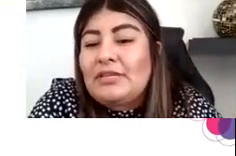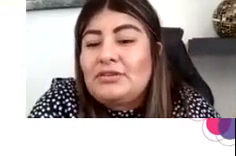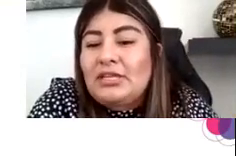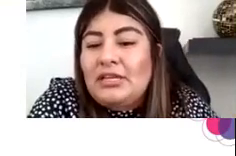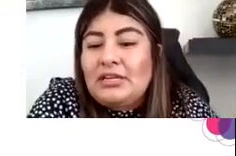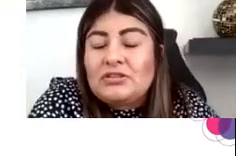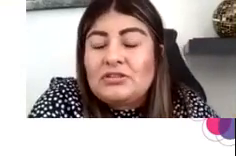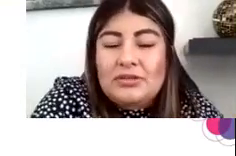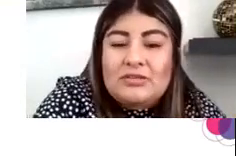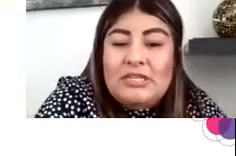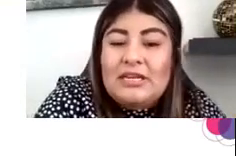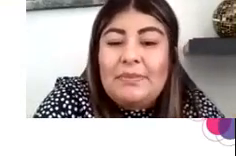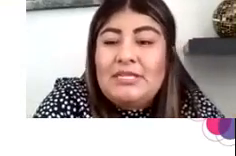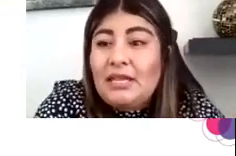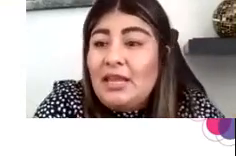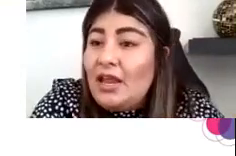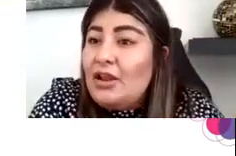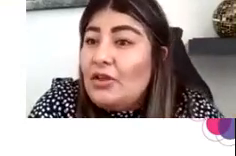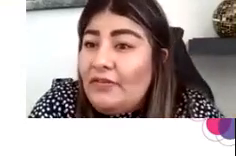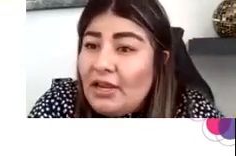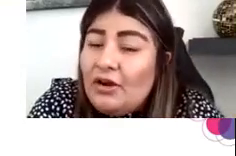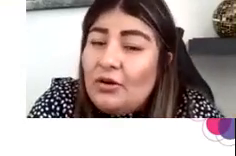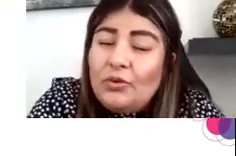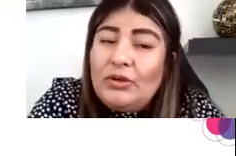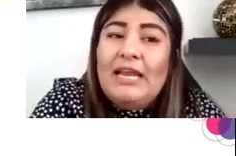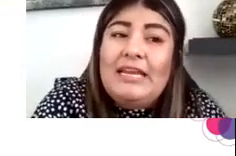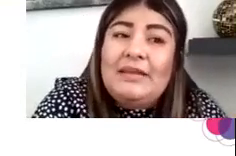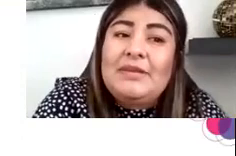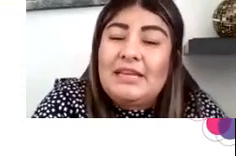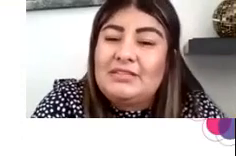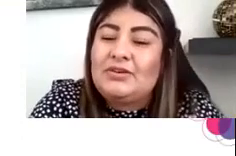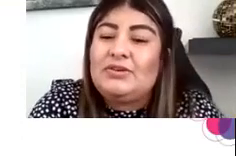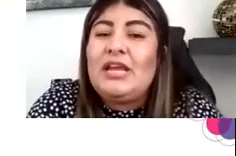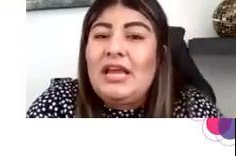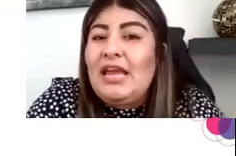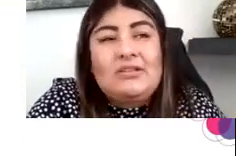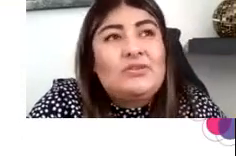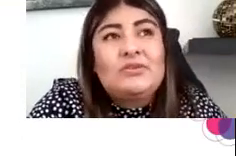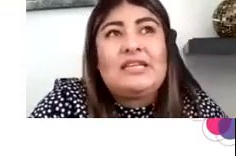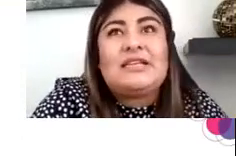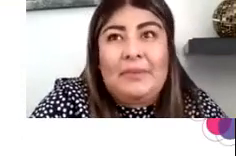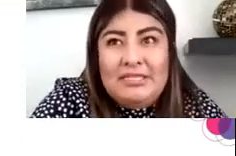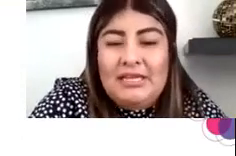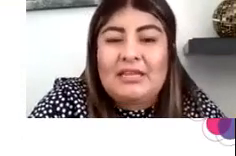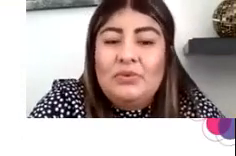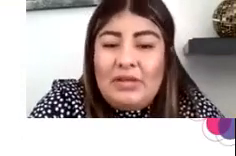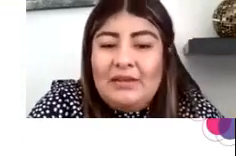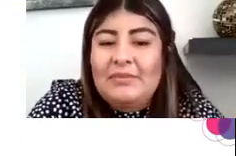de Derechos de Personas con Discapacidad lo definen como una limitación. Eso es una discapacidad, una